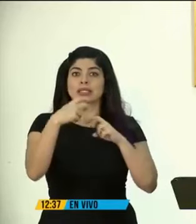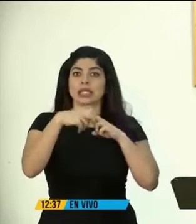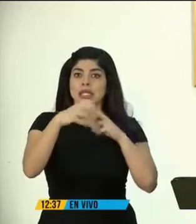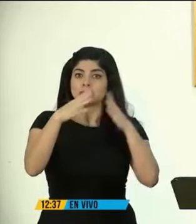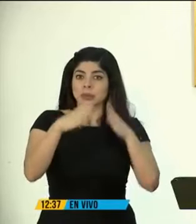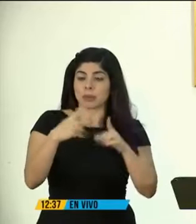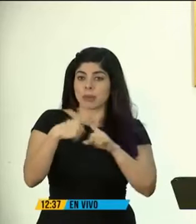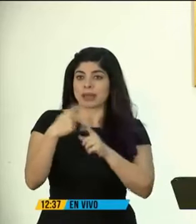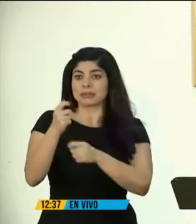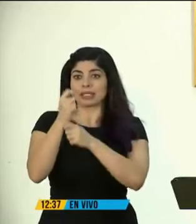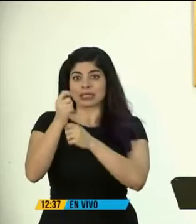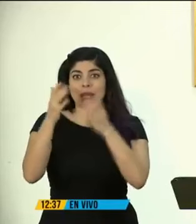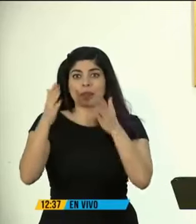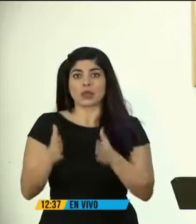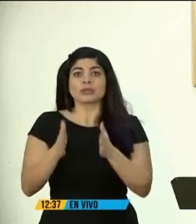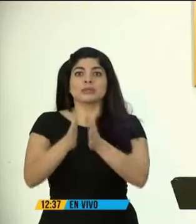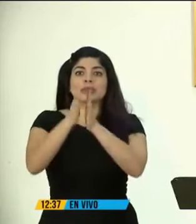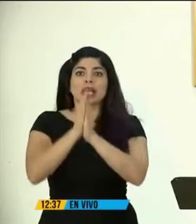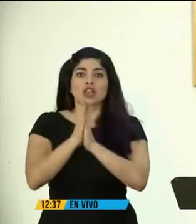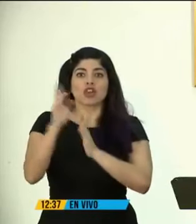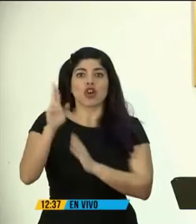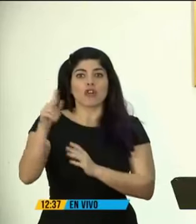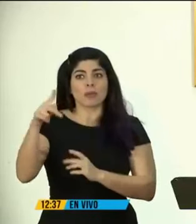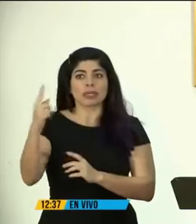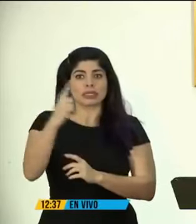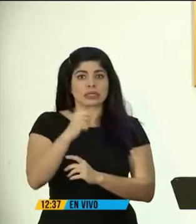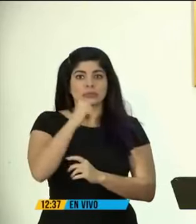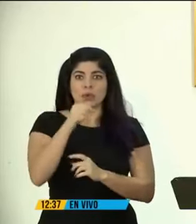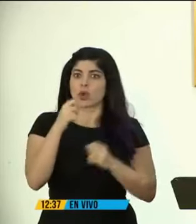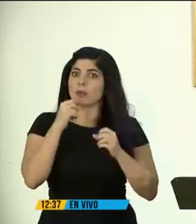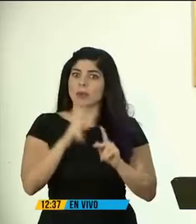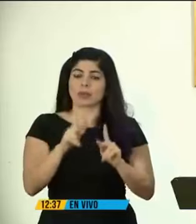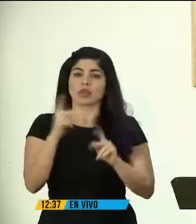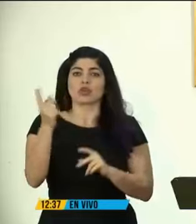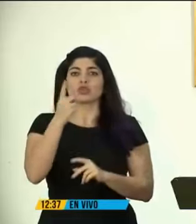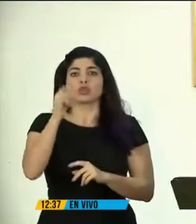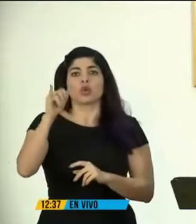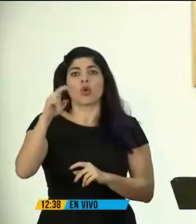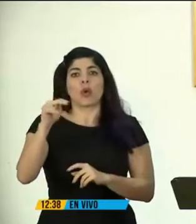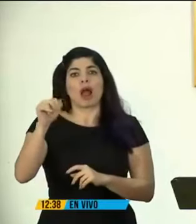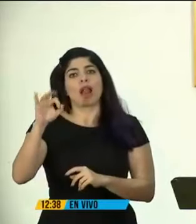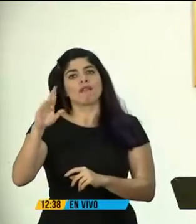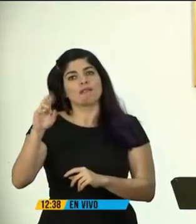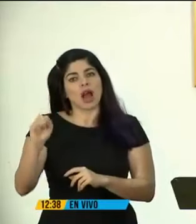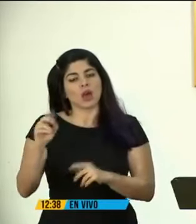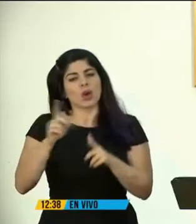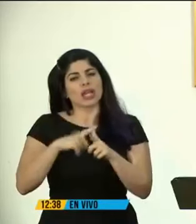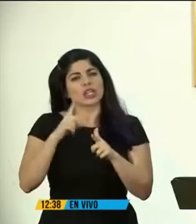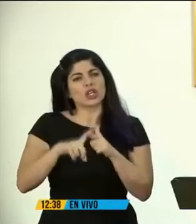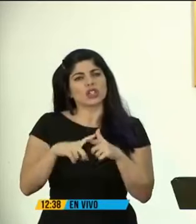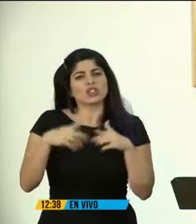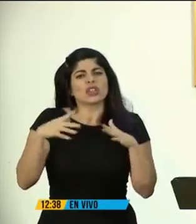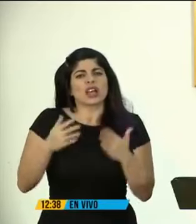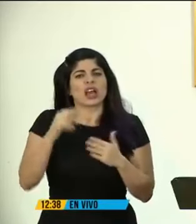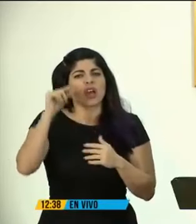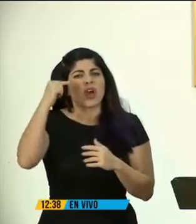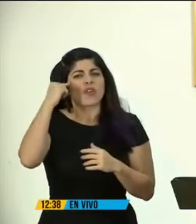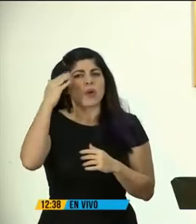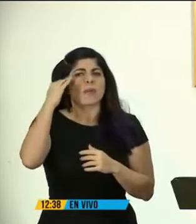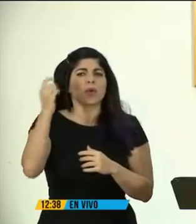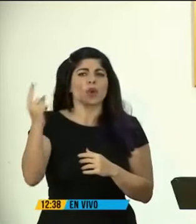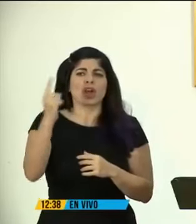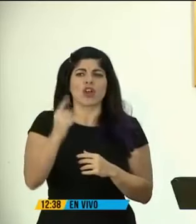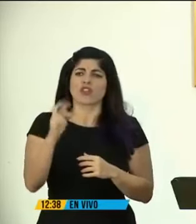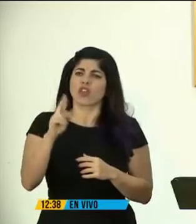y pescadores pedían la presencia de don Rodolfo, pero se les negó. Siempre estuvo nada más don Juan Alfaro. Entonces, ¿en qué tiene el gobierno aquí a don Rodolfo